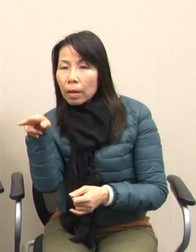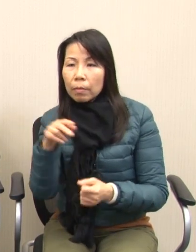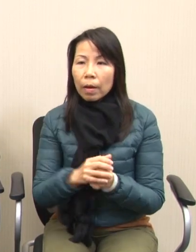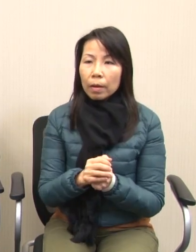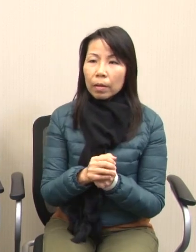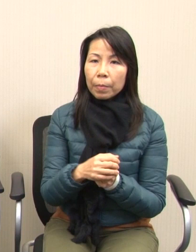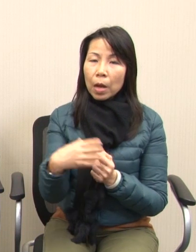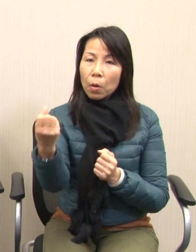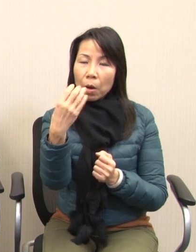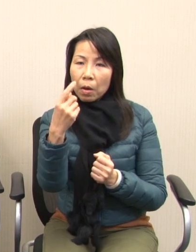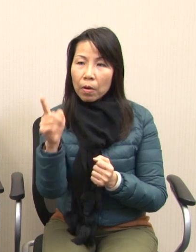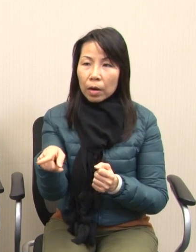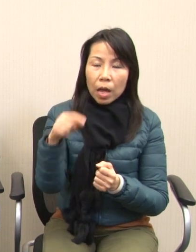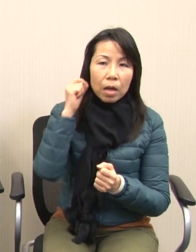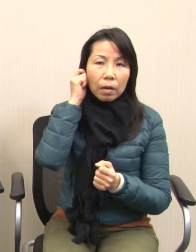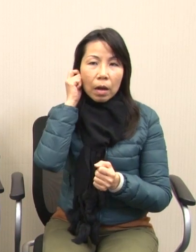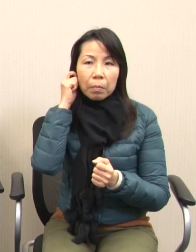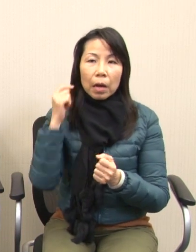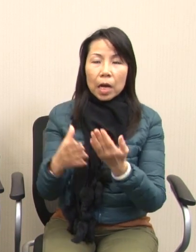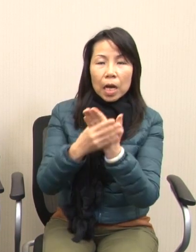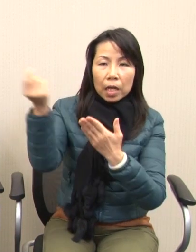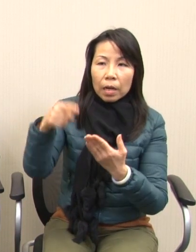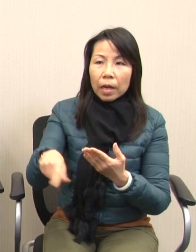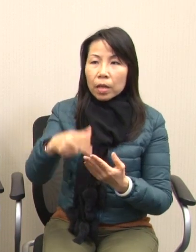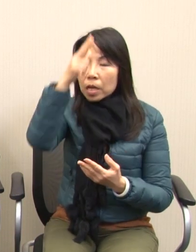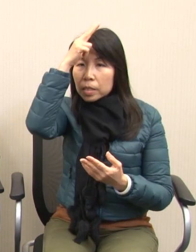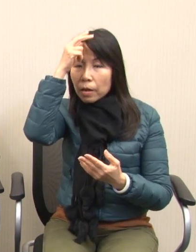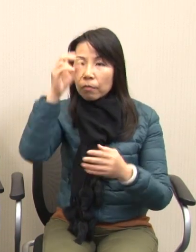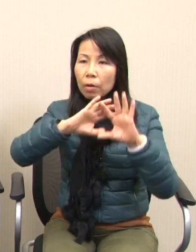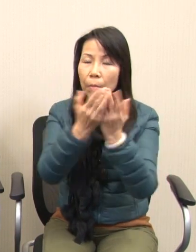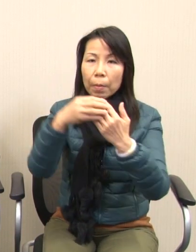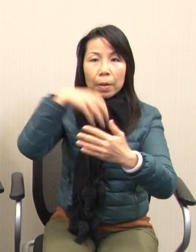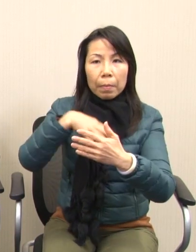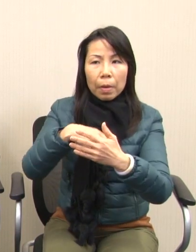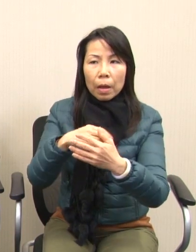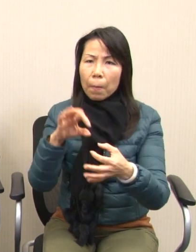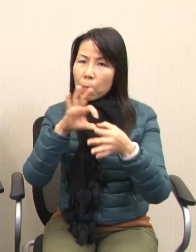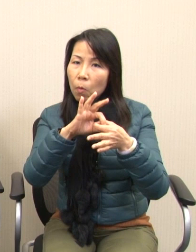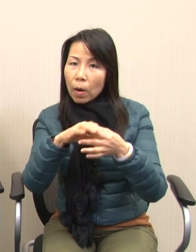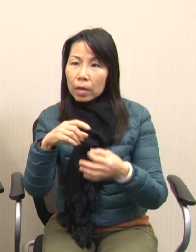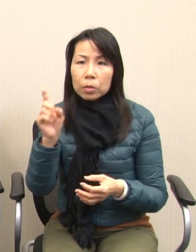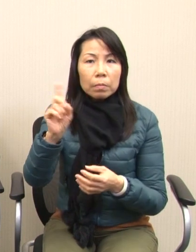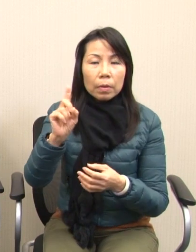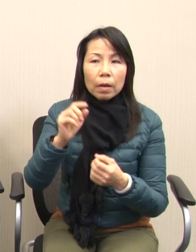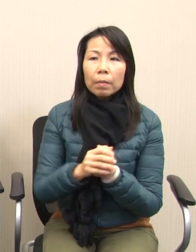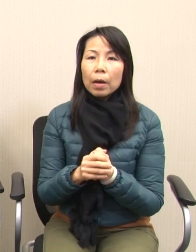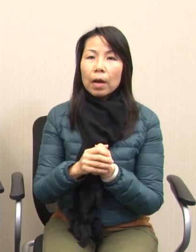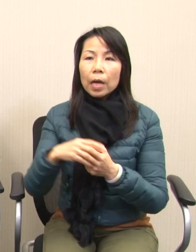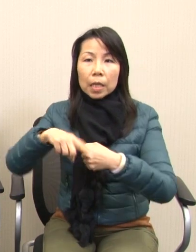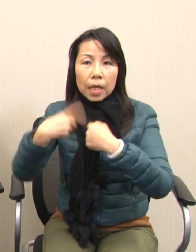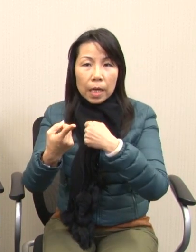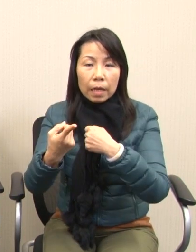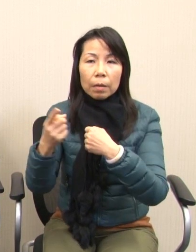你都是政府一部分喎，點解突然間咁關注依一個農屋房屋問題等等？咁另一邊雙就係話依一個非建制泛民選委本